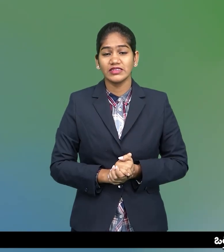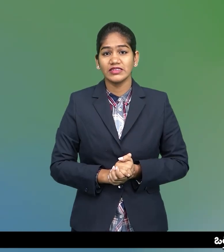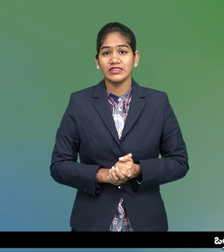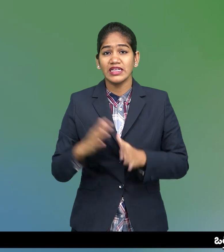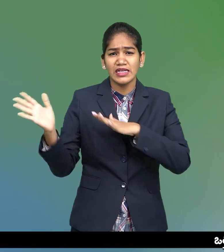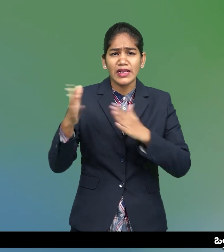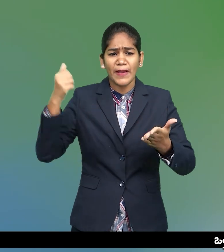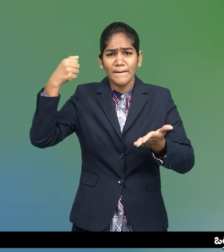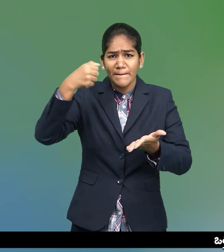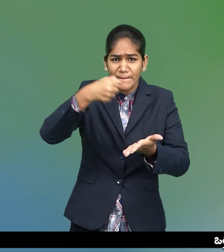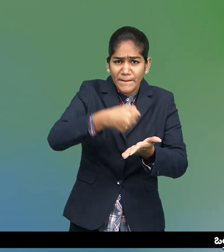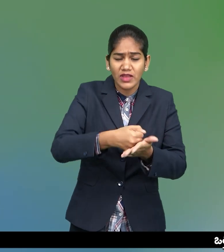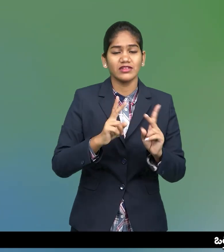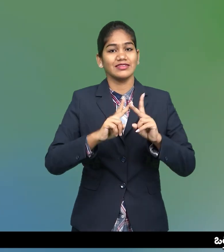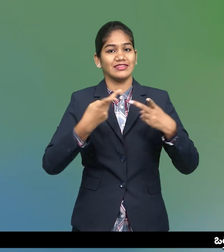ఒత్తిడి మొదలైనవి.